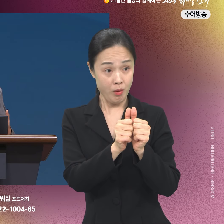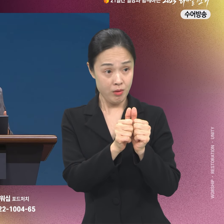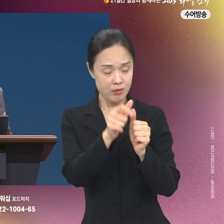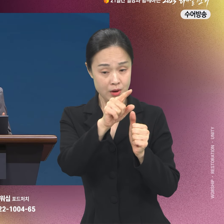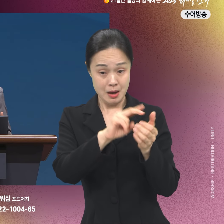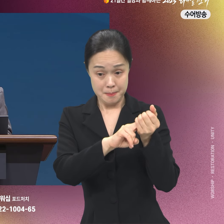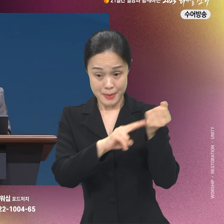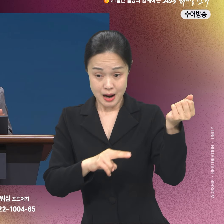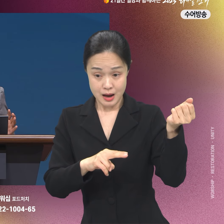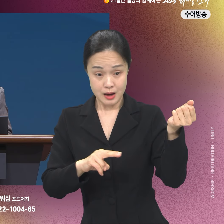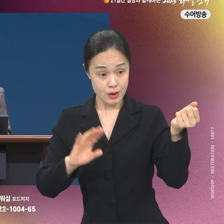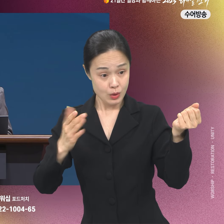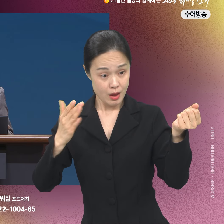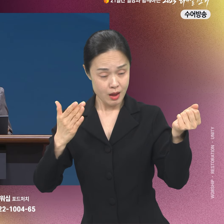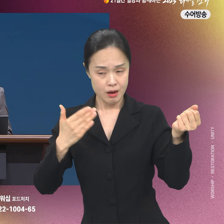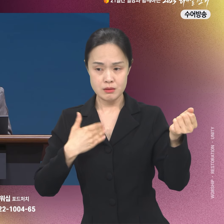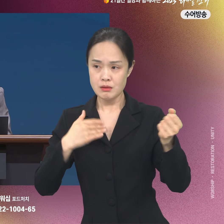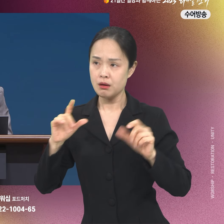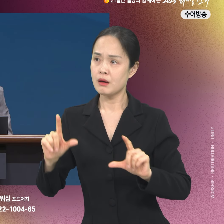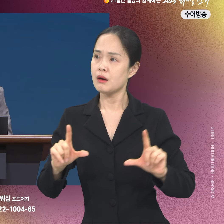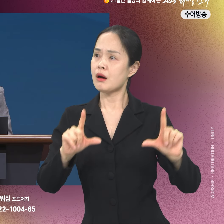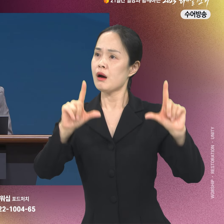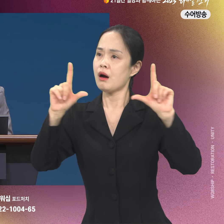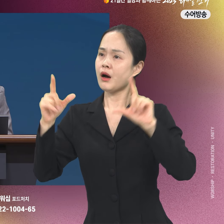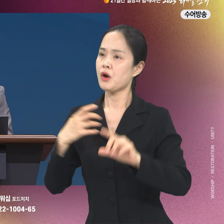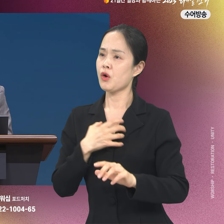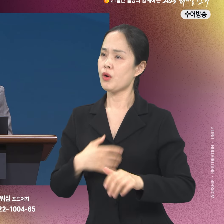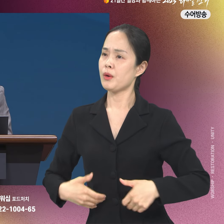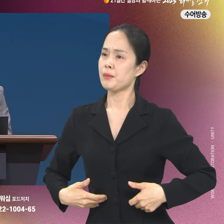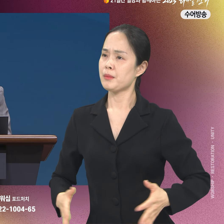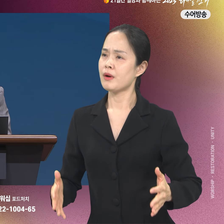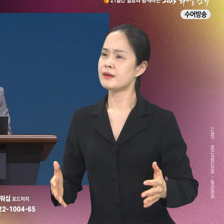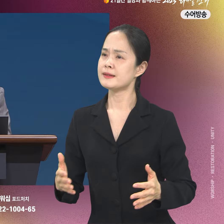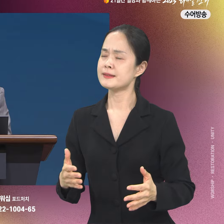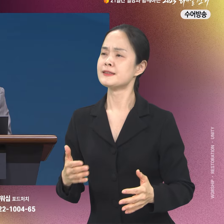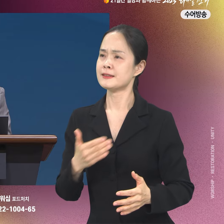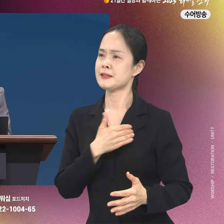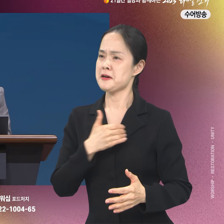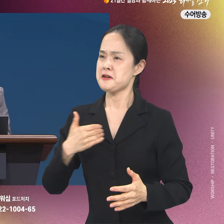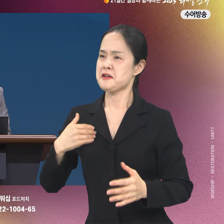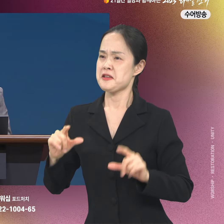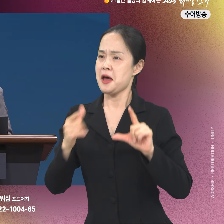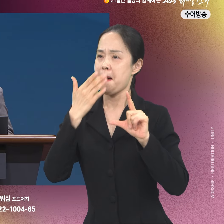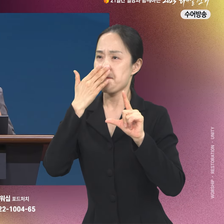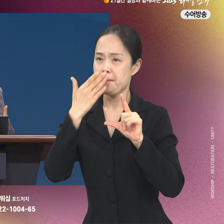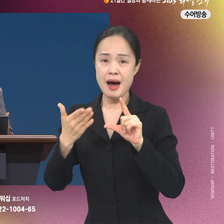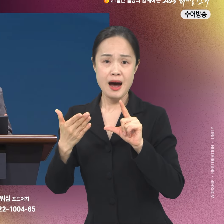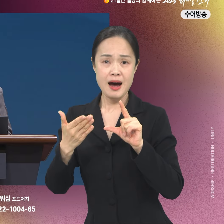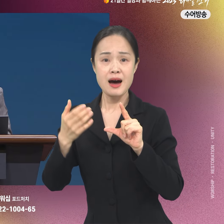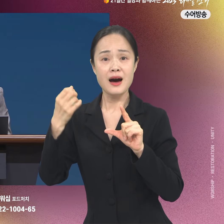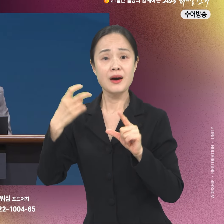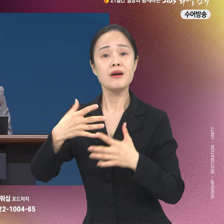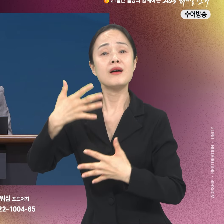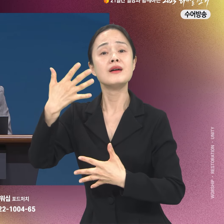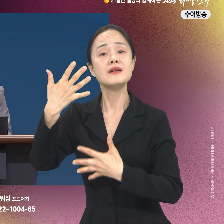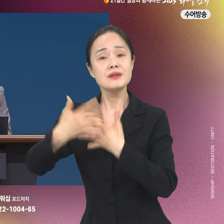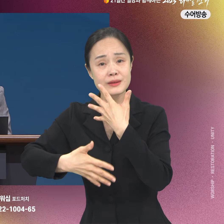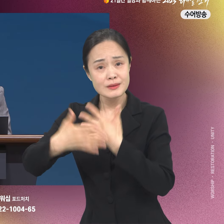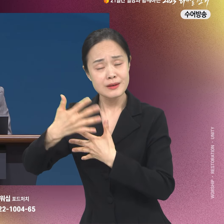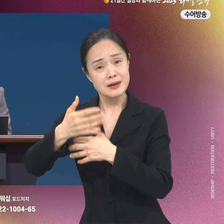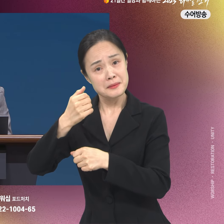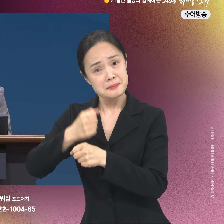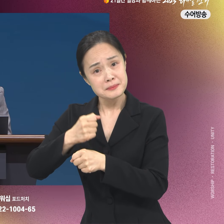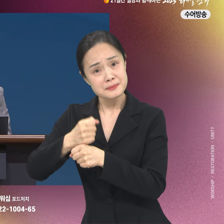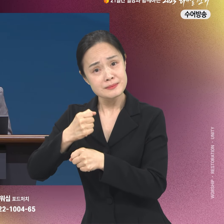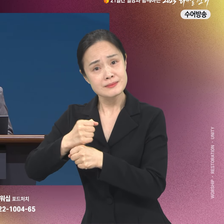대해서 법적으로도 아무런 책임을 지지 않을 수 있었습니다. 이 작품이 완성되지 않아서 뭐 기존의 투자자들이